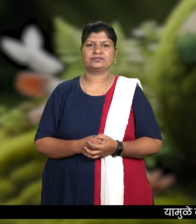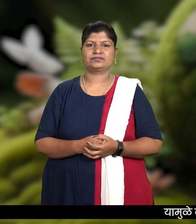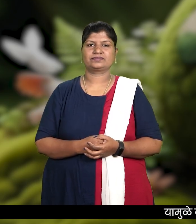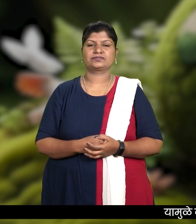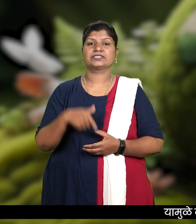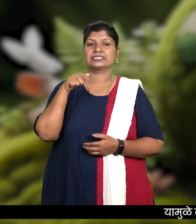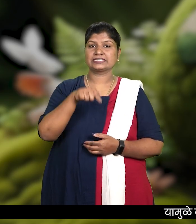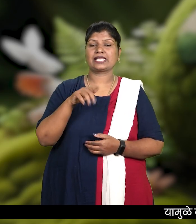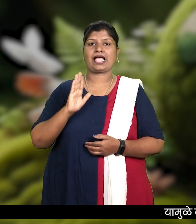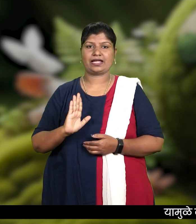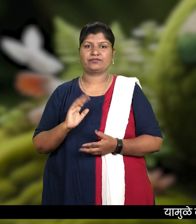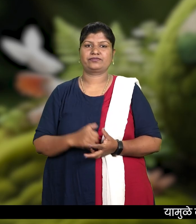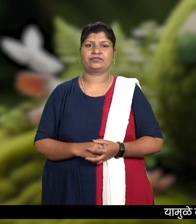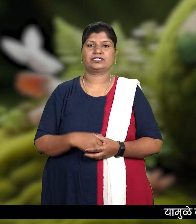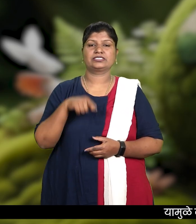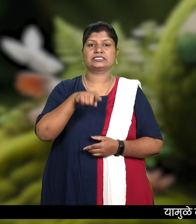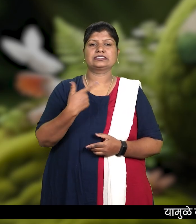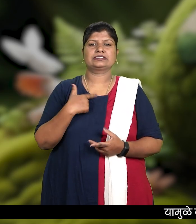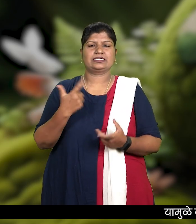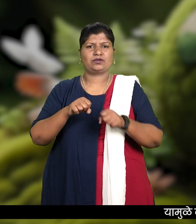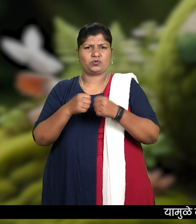यामुळे वाढत्या ताणामुळे स्थानिक परिसंस्थेचा नाश होतो.